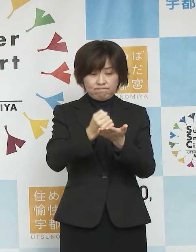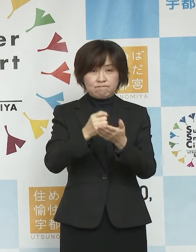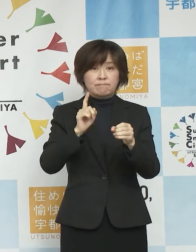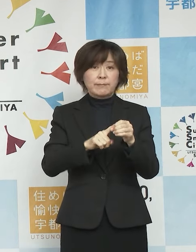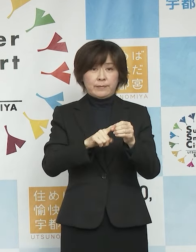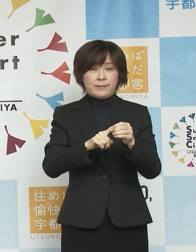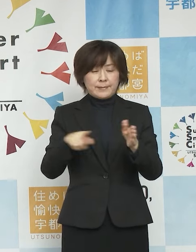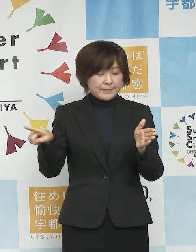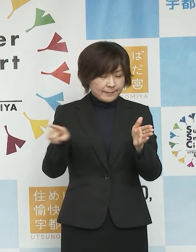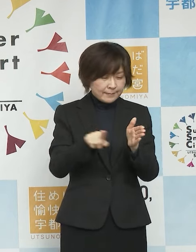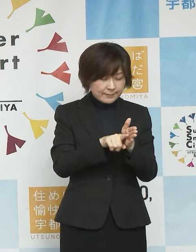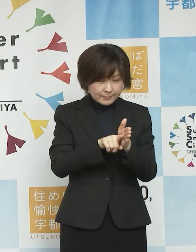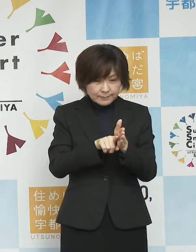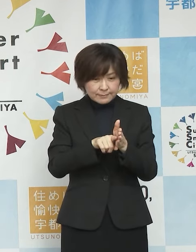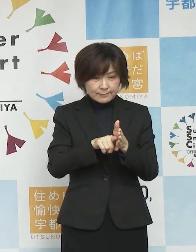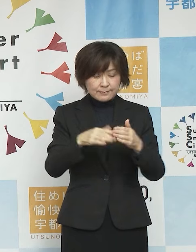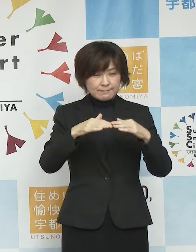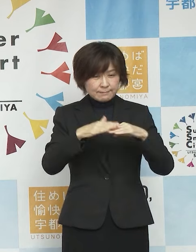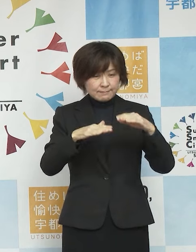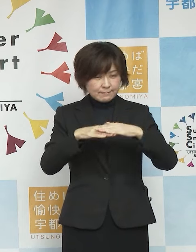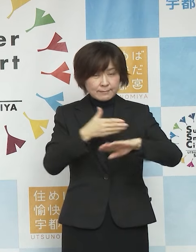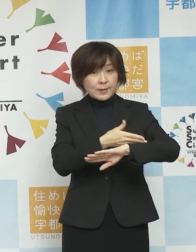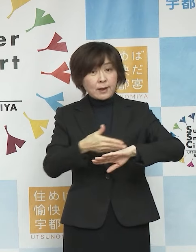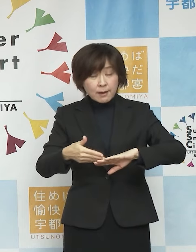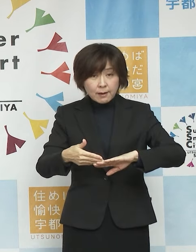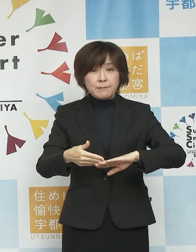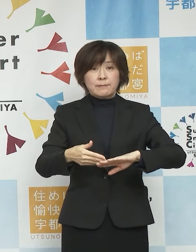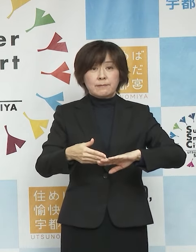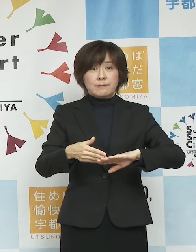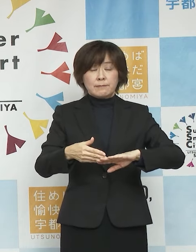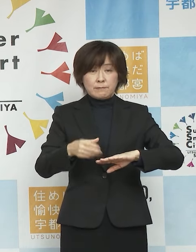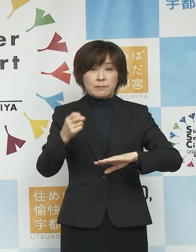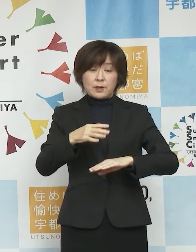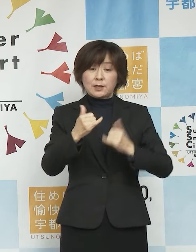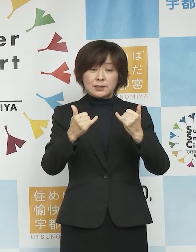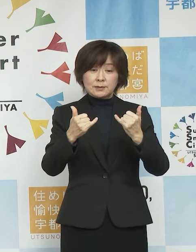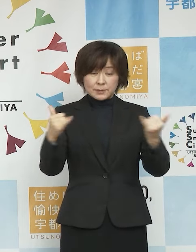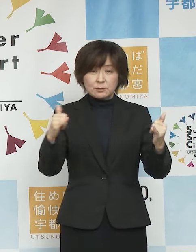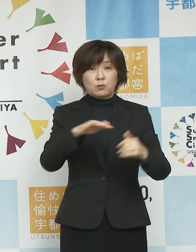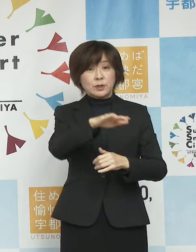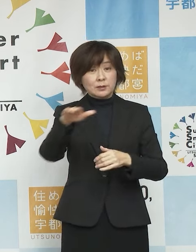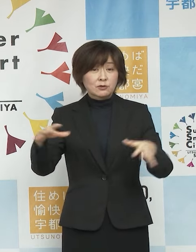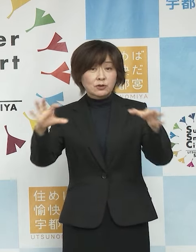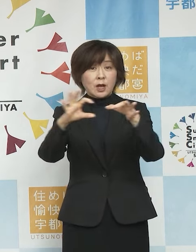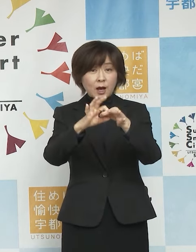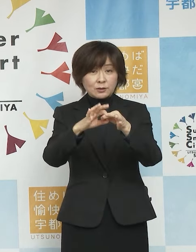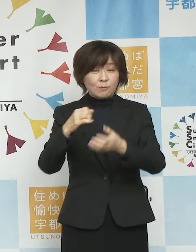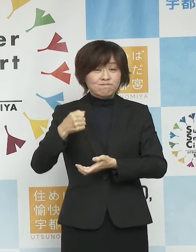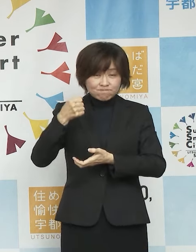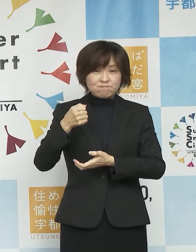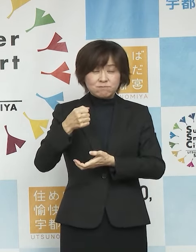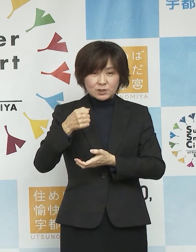れまで培ってきた多くの経験と市民の皆様とのつながりを糧に、慢